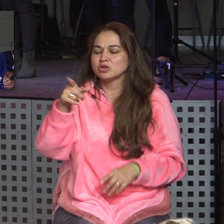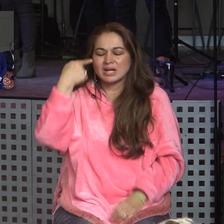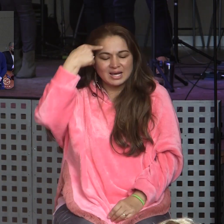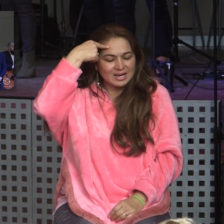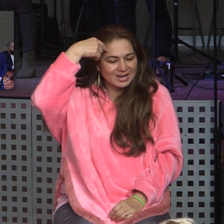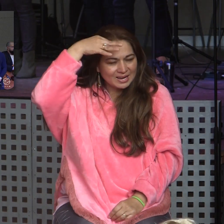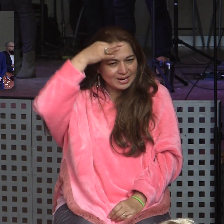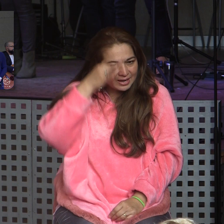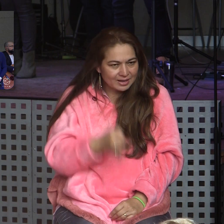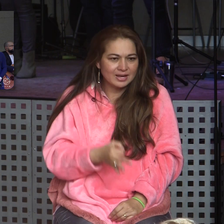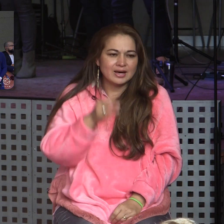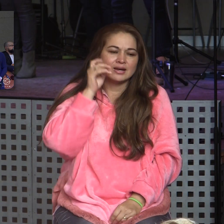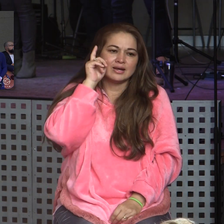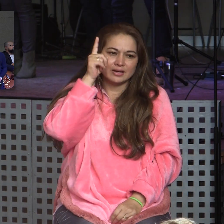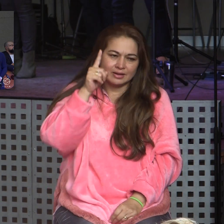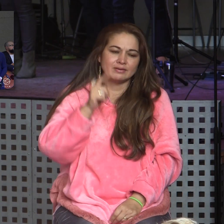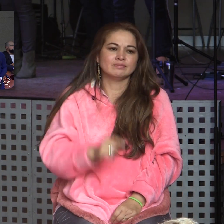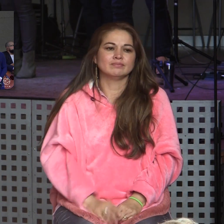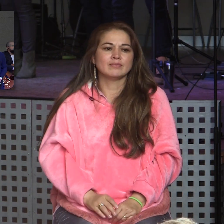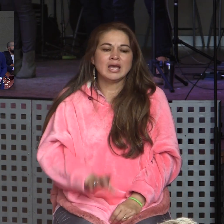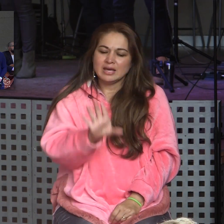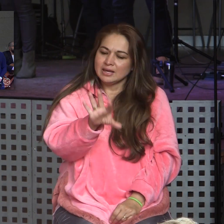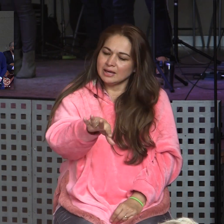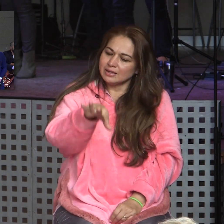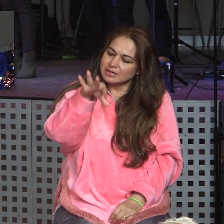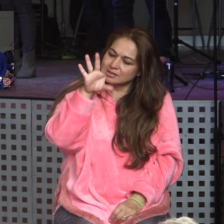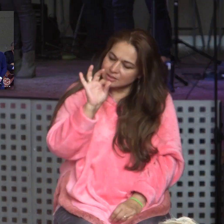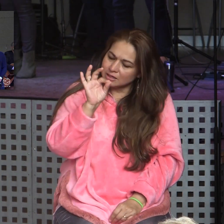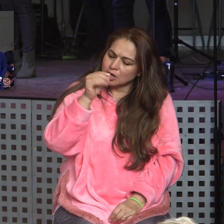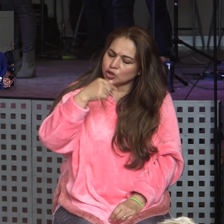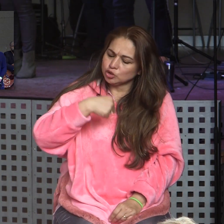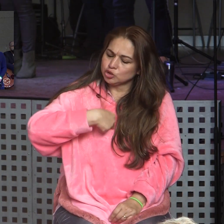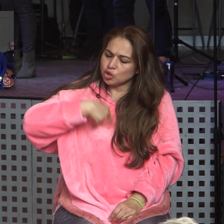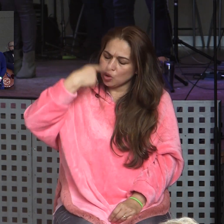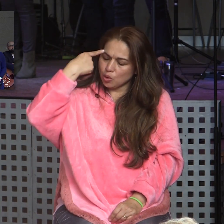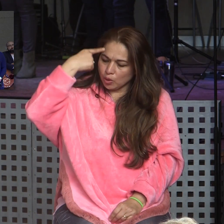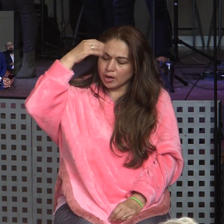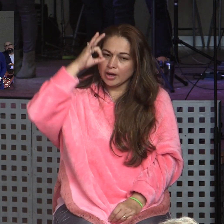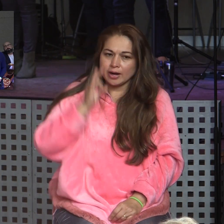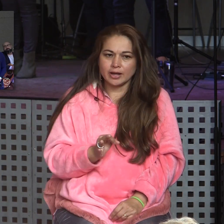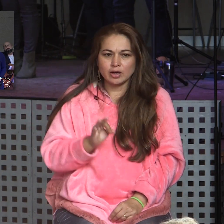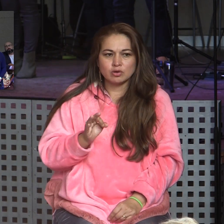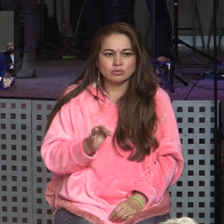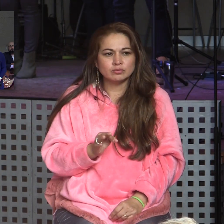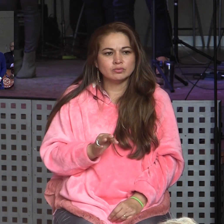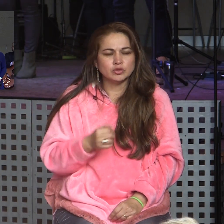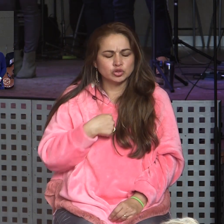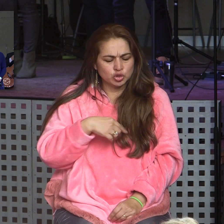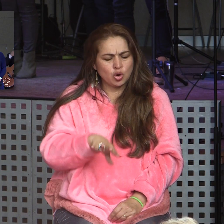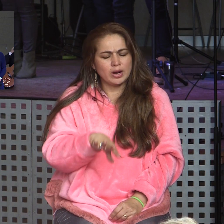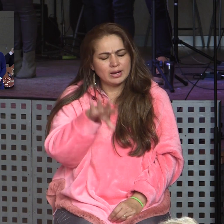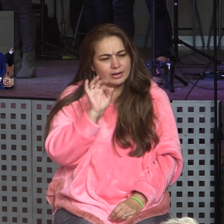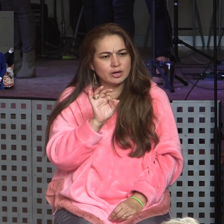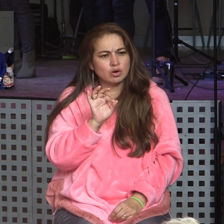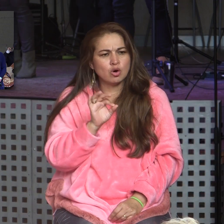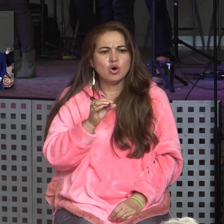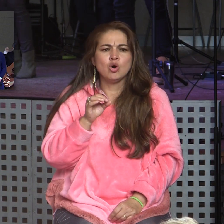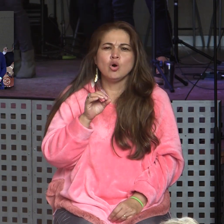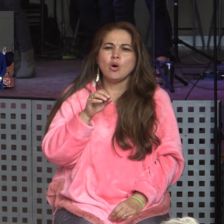a creer y a tomar sus decisiones en base a lo que creen, en base a lo